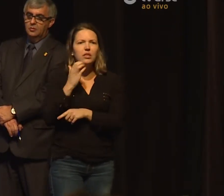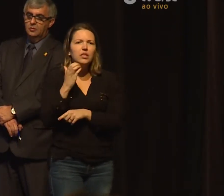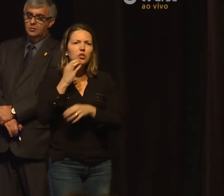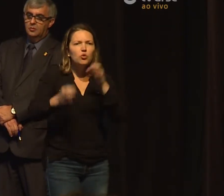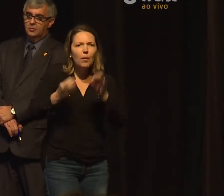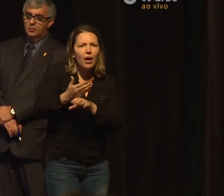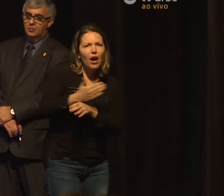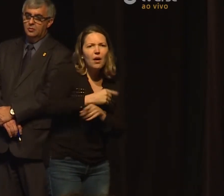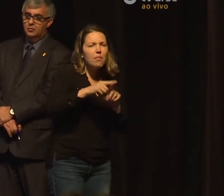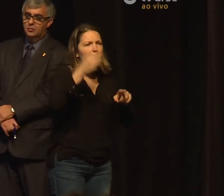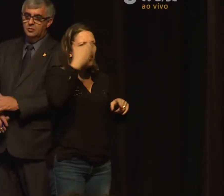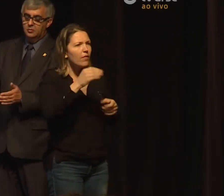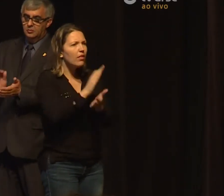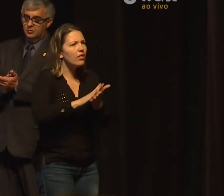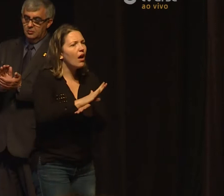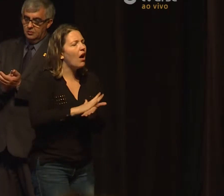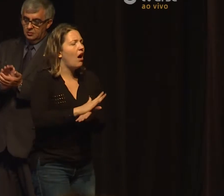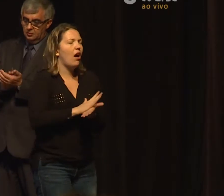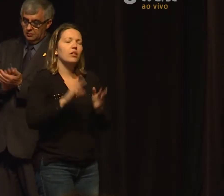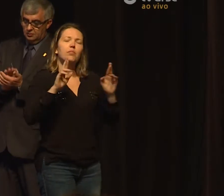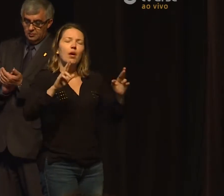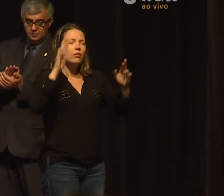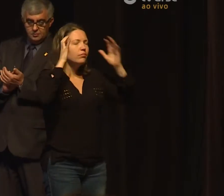sem a presunção da inocência.